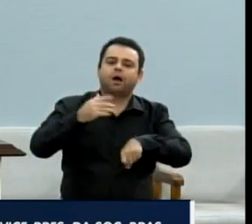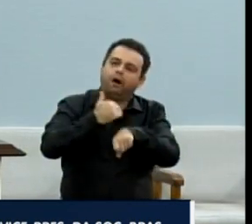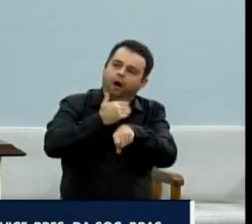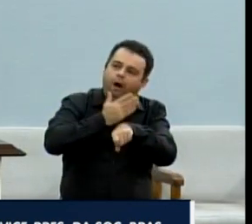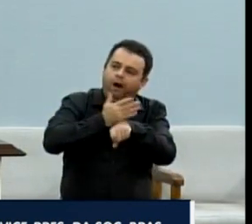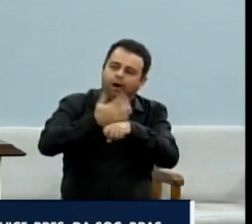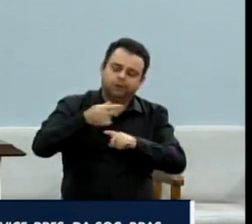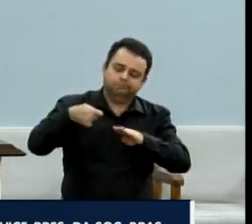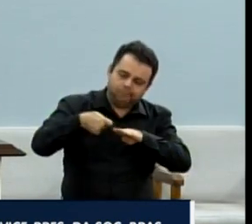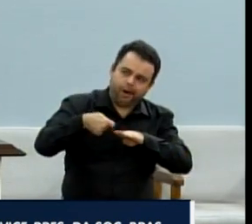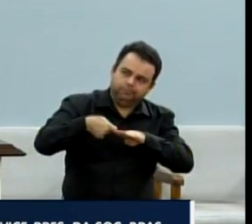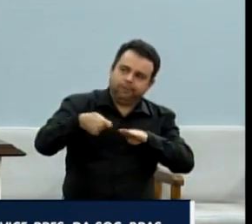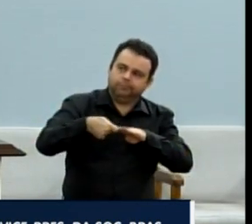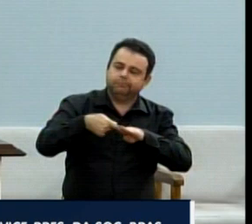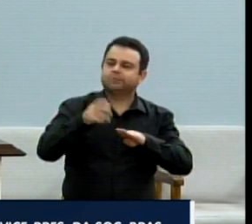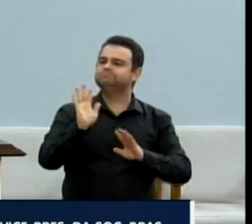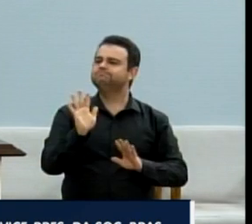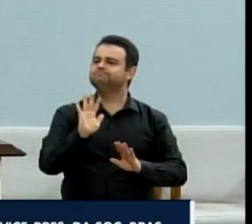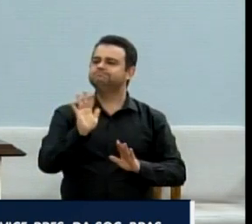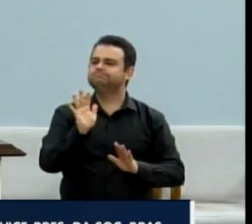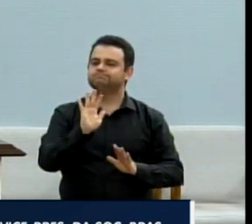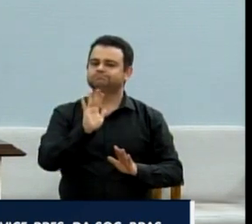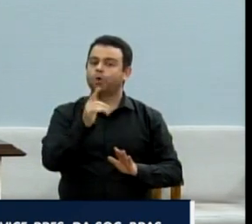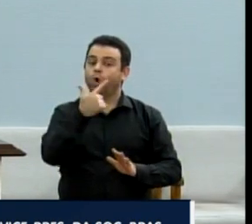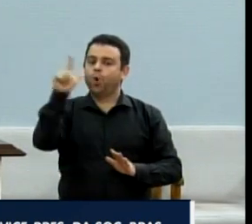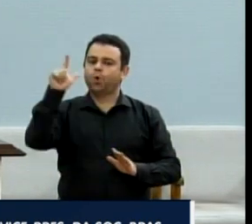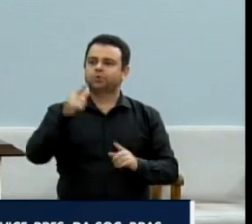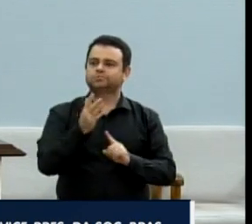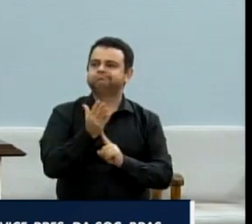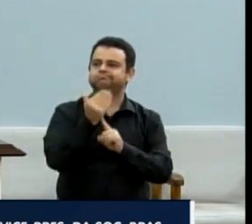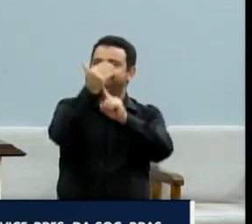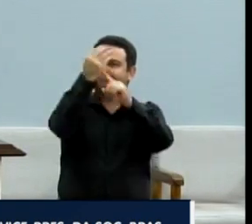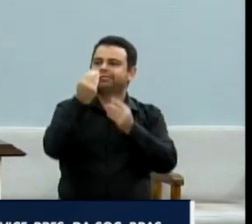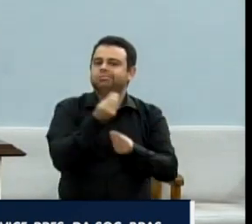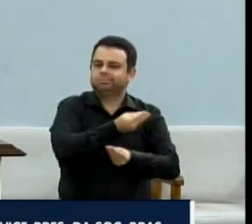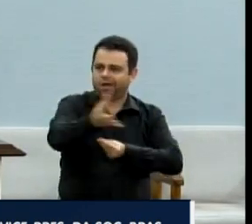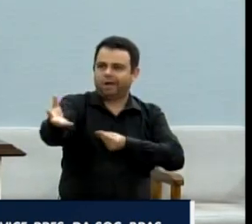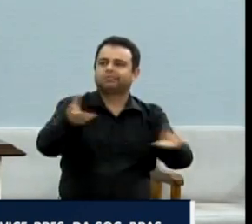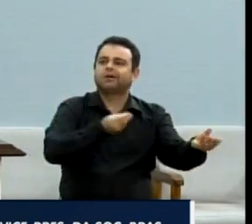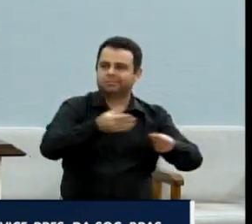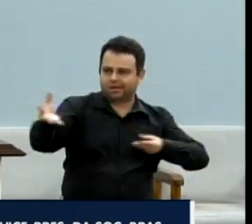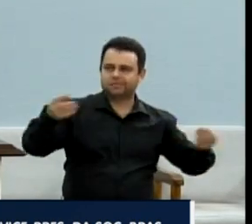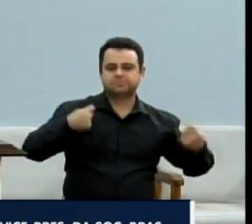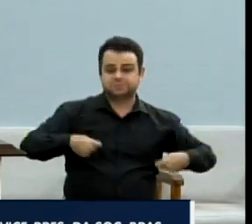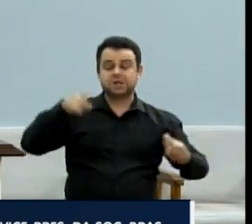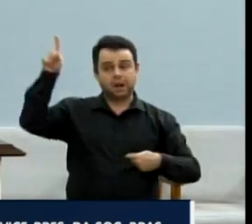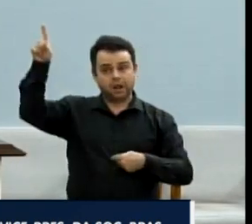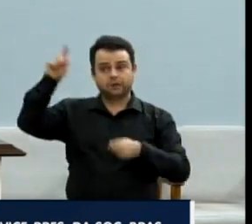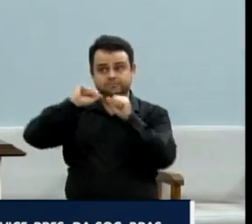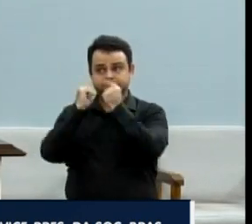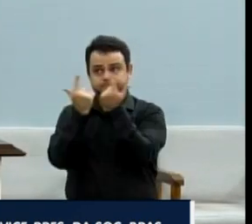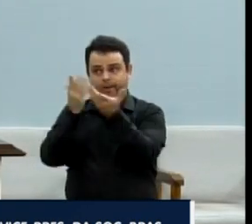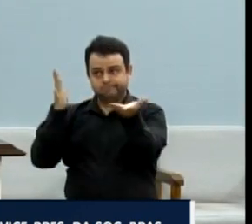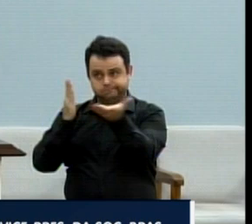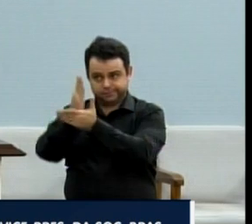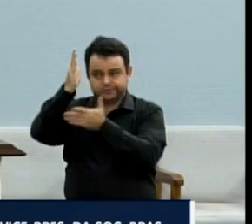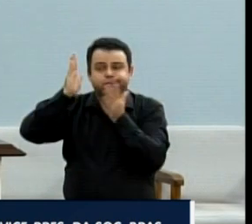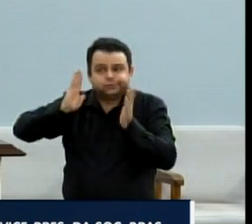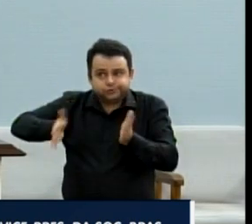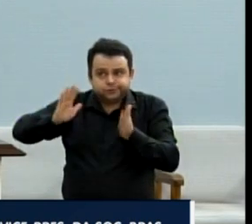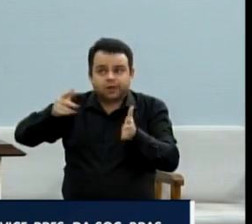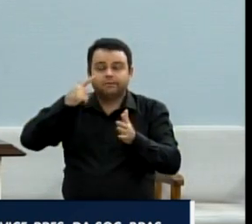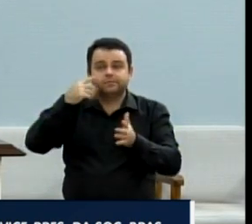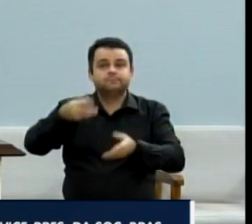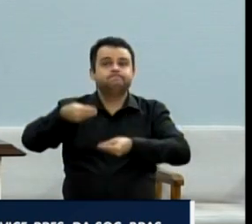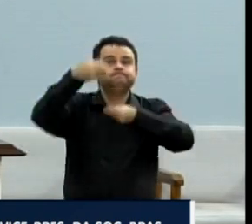projeto, aliás, ele já foi aprovado na Assembleia Legislativa e ele só precisa agora da assinatura do